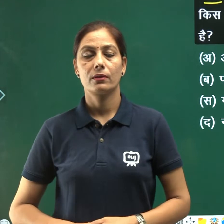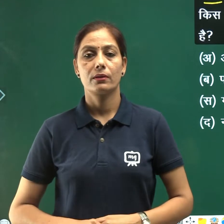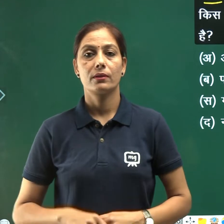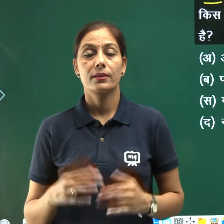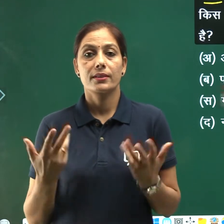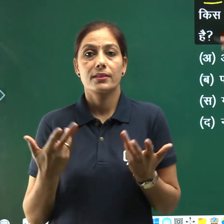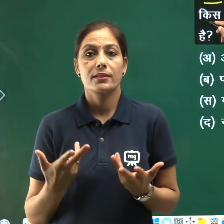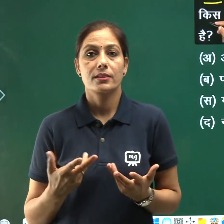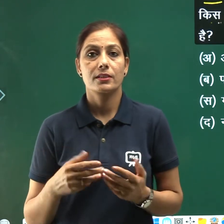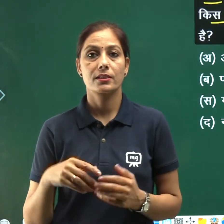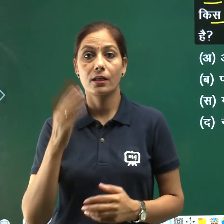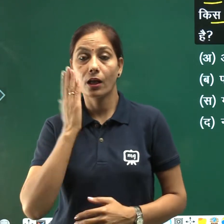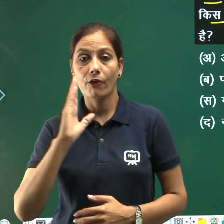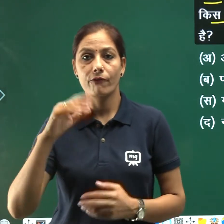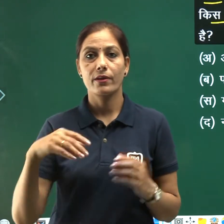किस काव्य संग्रह से